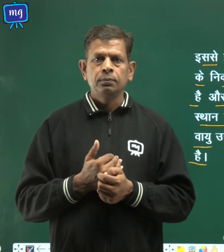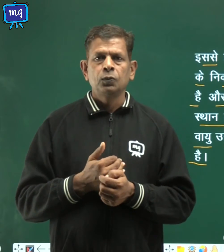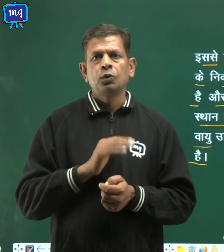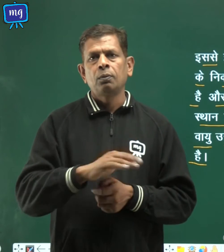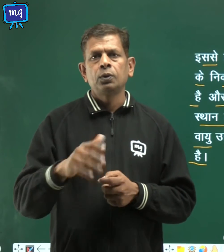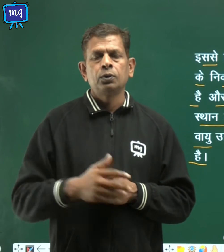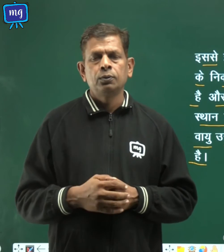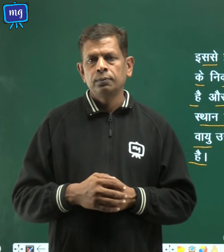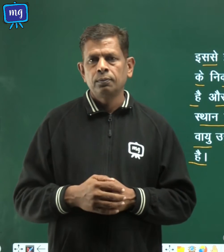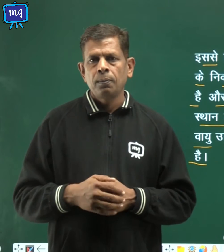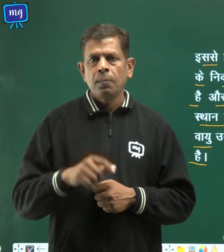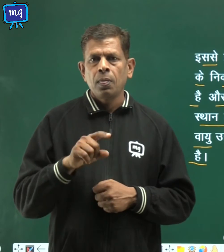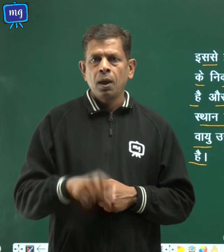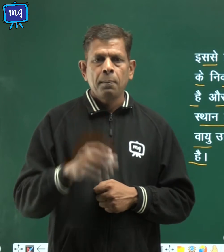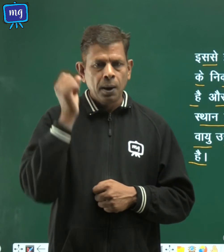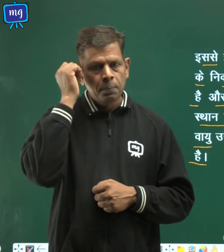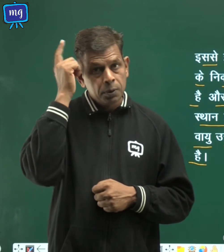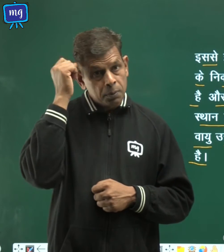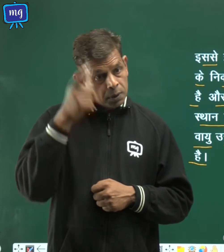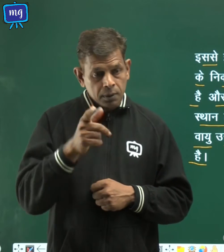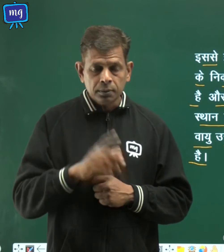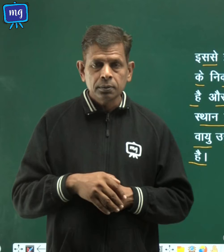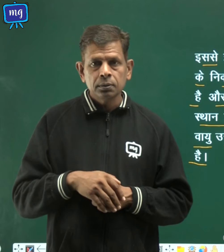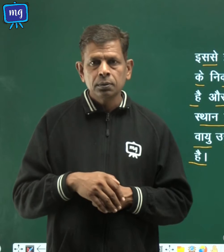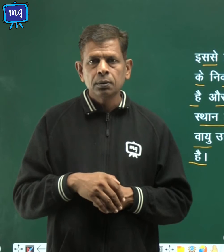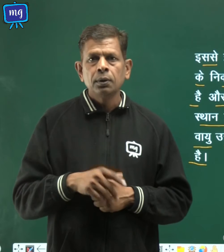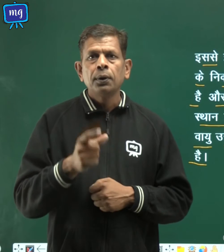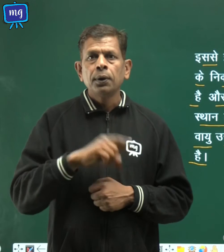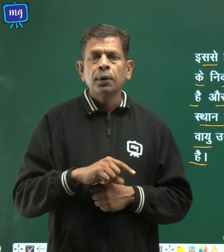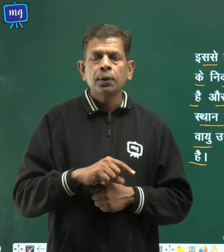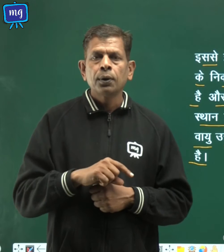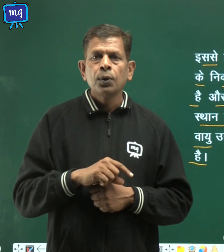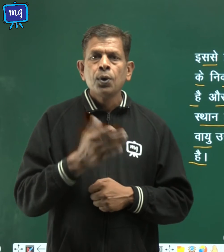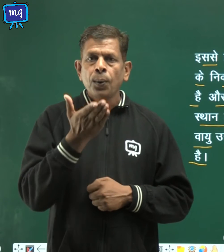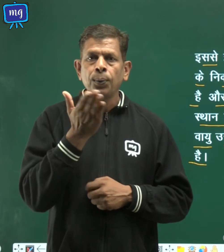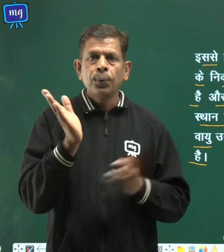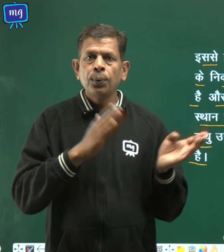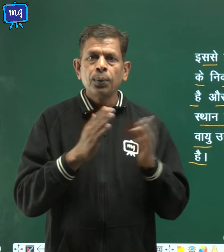तो बच्चों, अब आप समझ गए होंगे कि पवन धाराएं